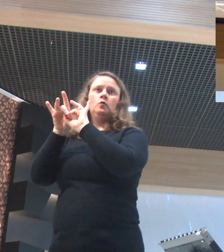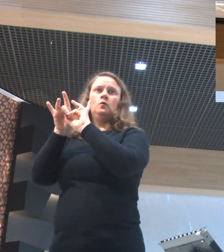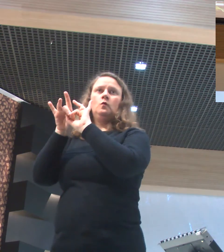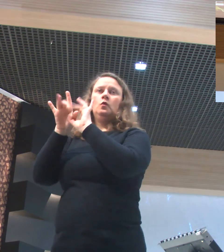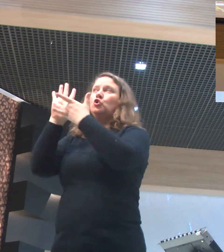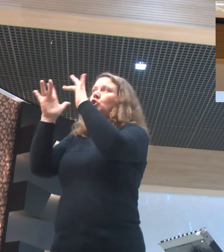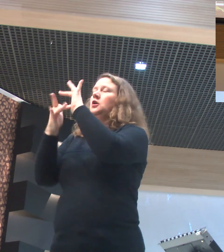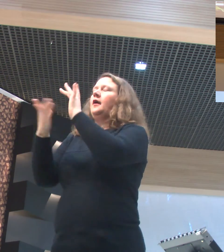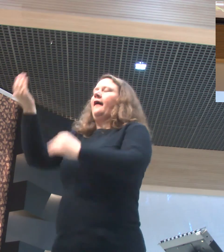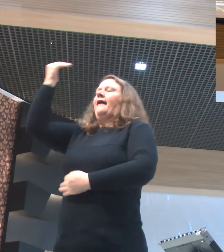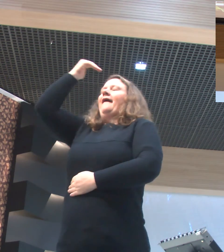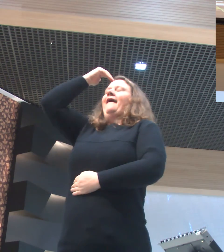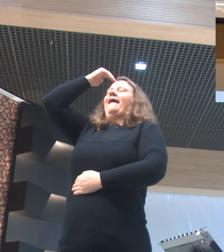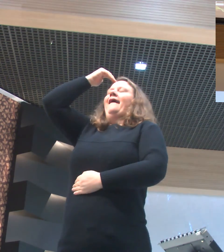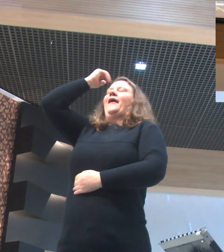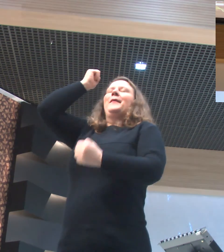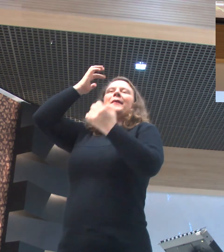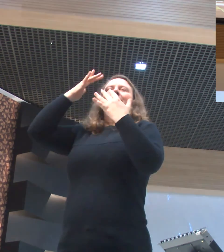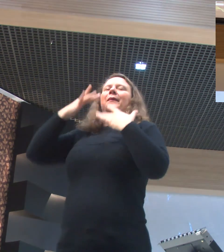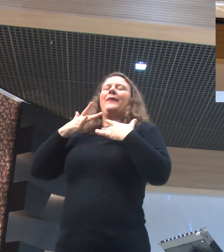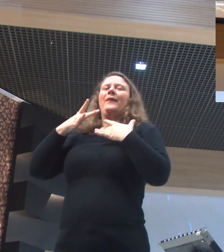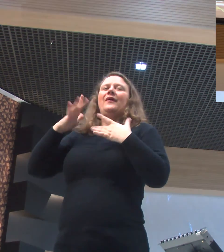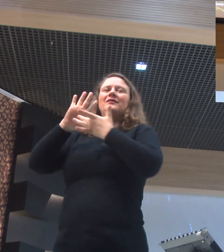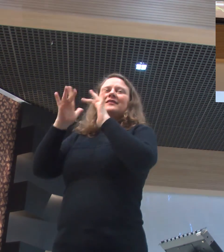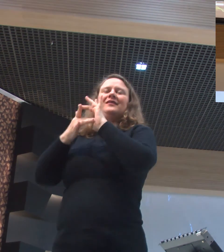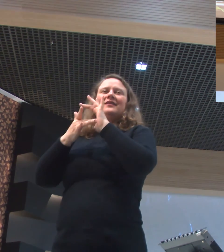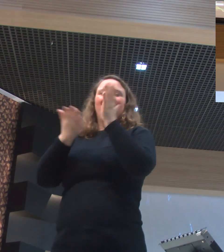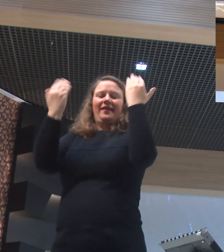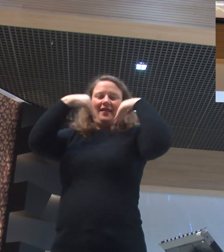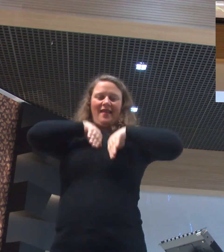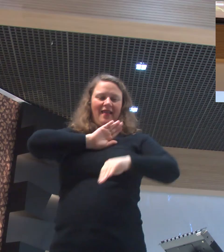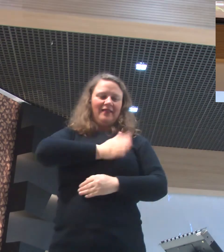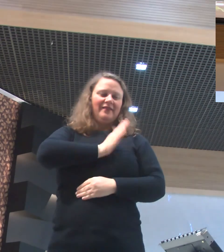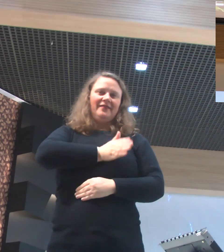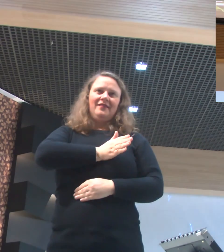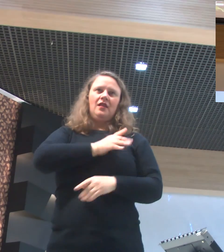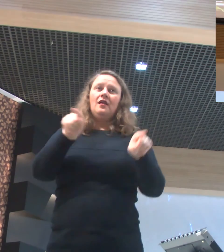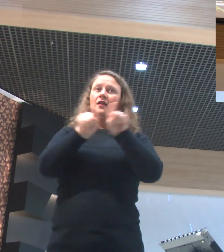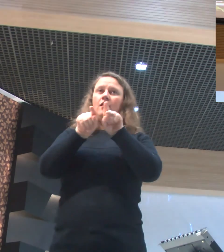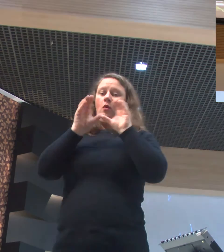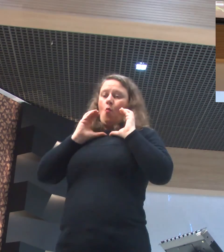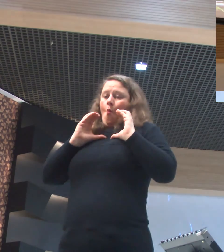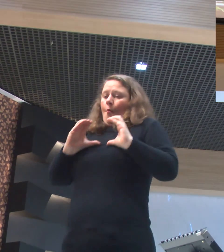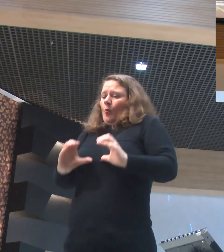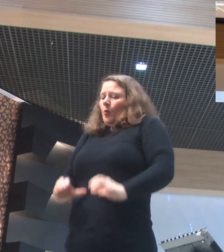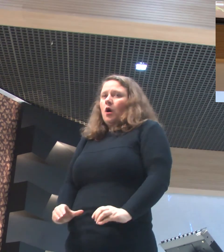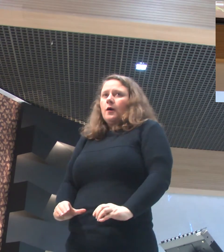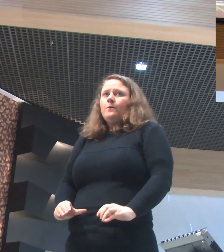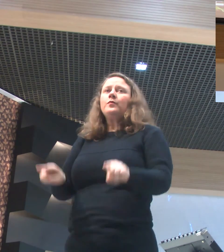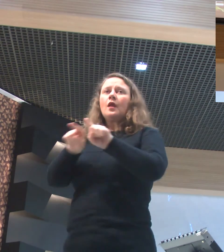purifica, e Jesus está em nós, então, se Ele está em nós, o caráter dele vai começar a